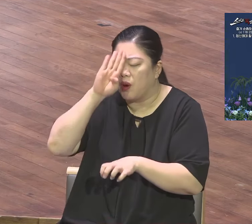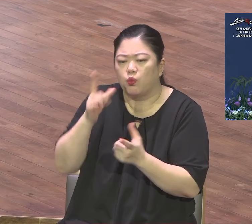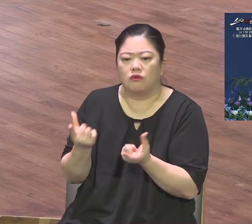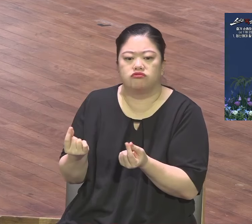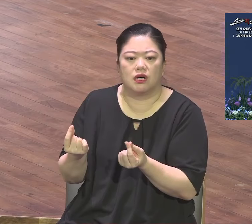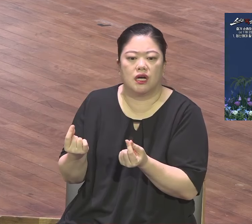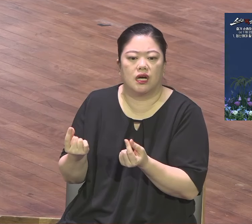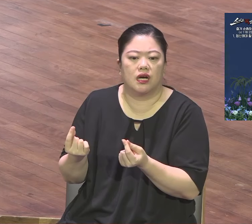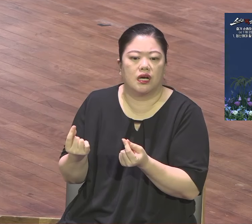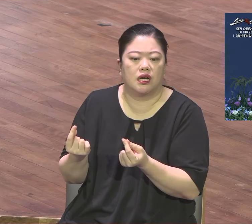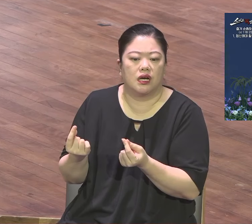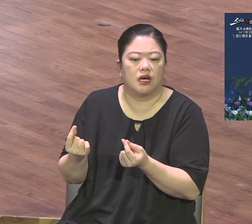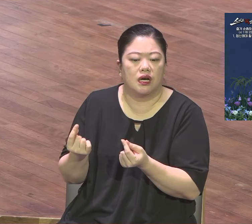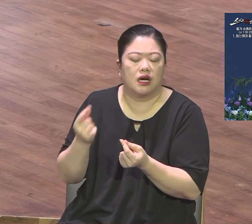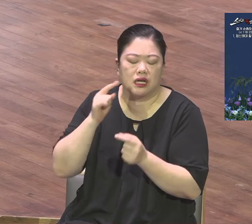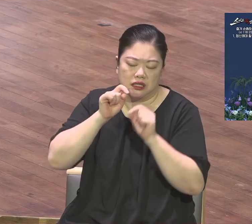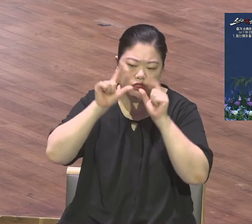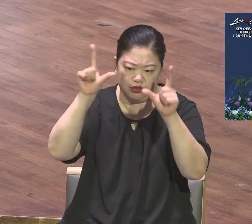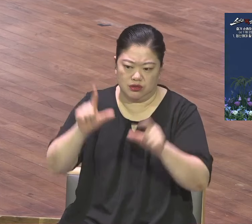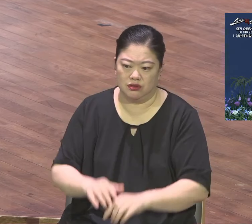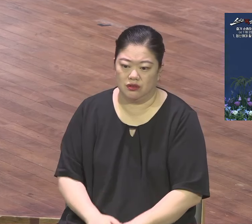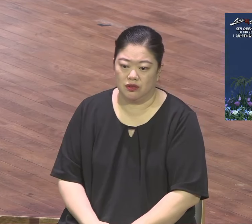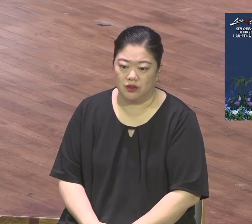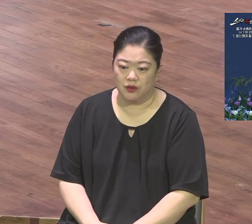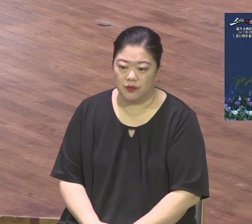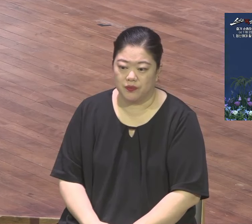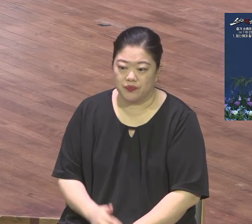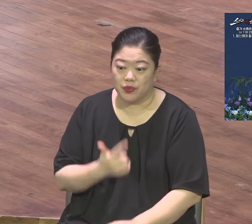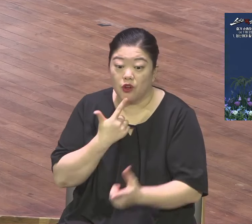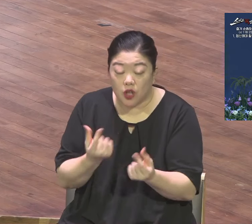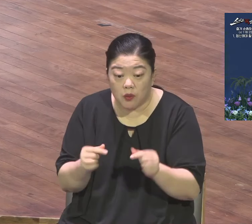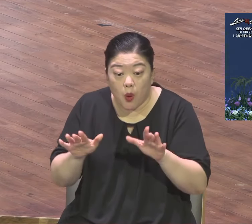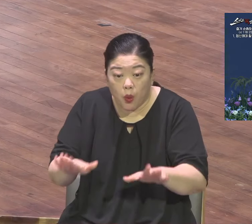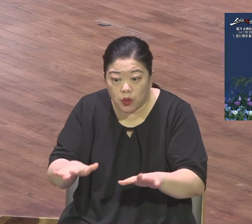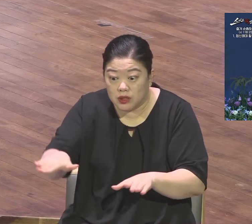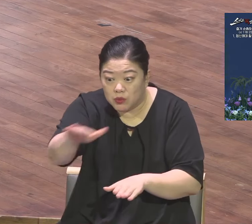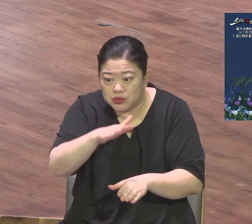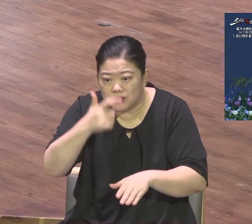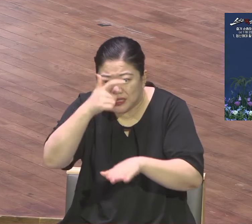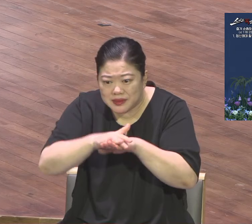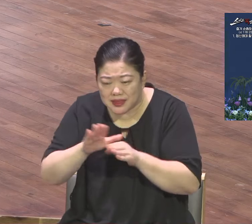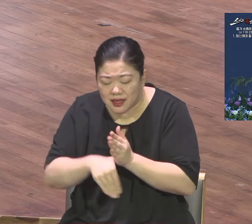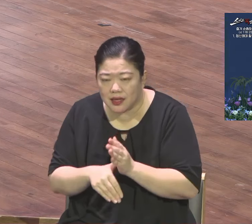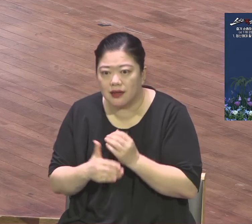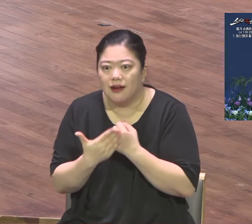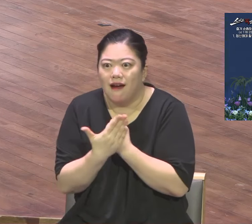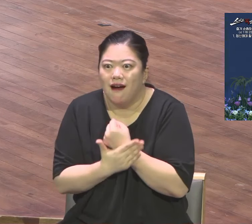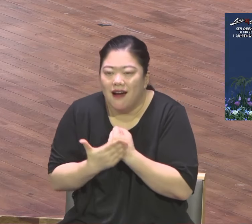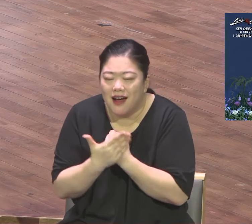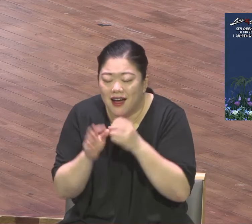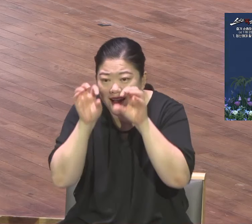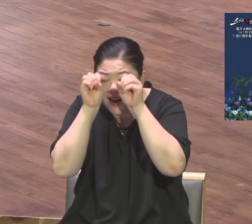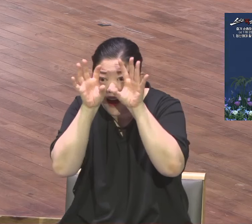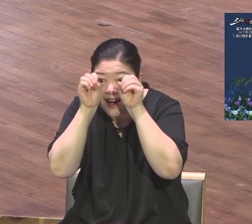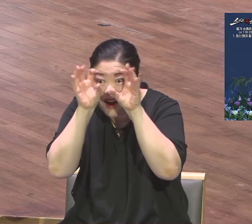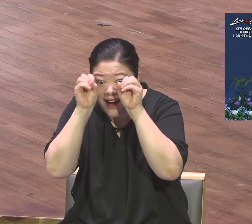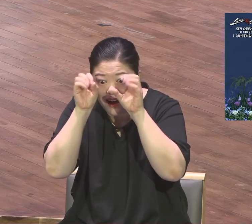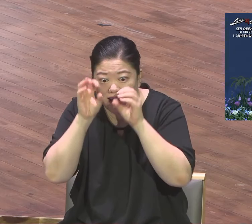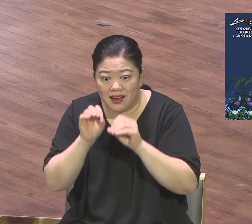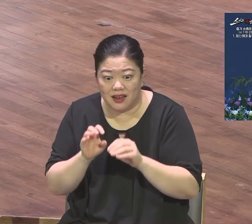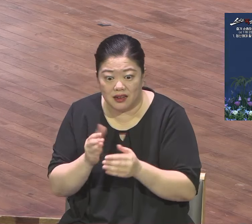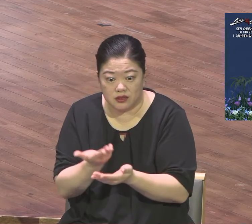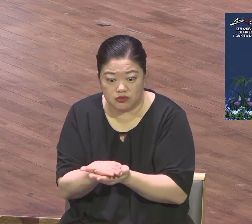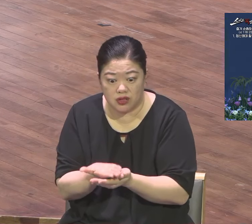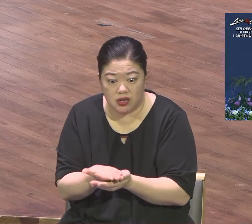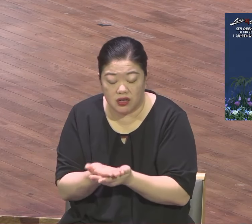꼭 예수 처음 믿는 것처럼 오늘 처음 받은 것처럼 찬송 처음 듣는 것처럼